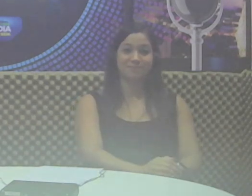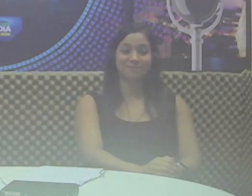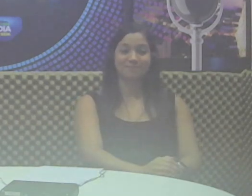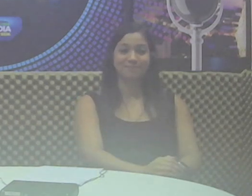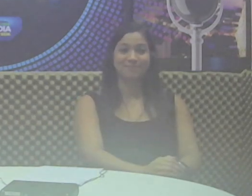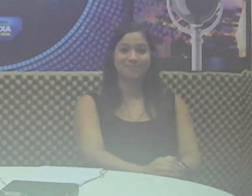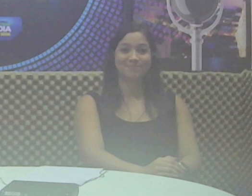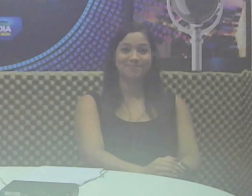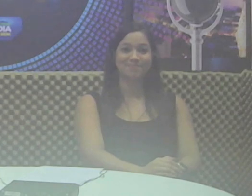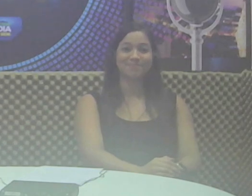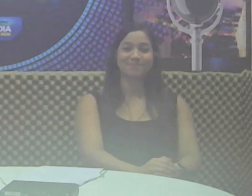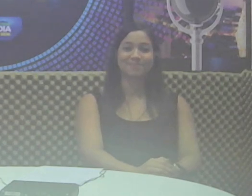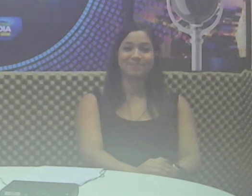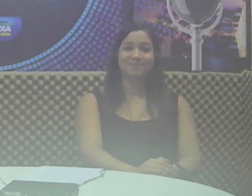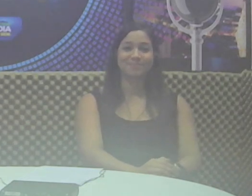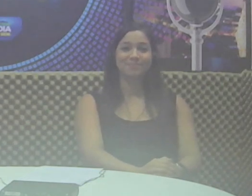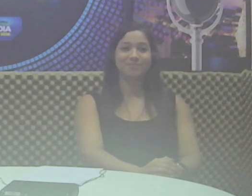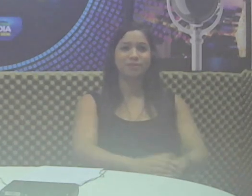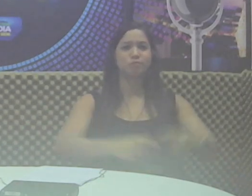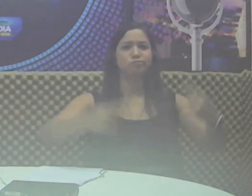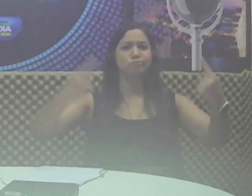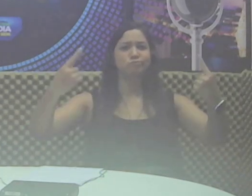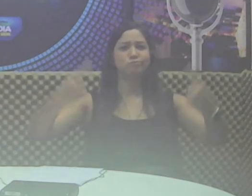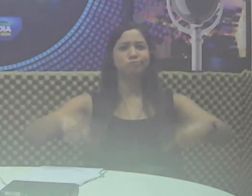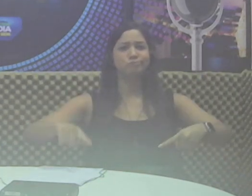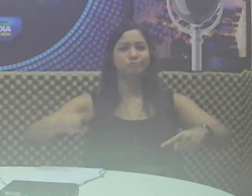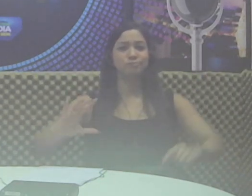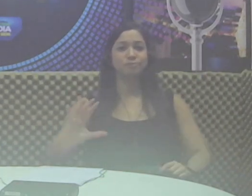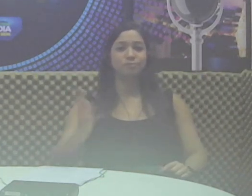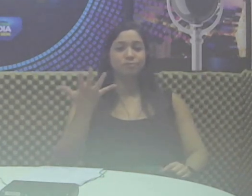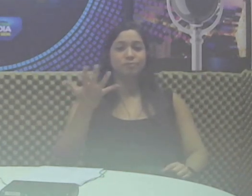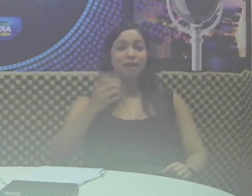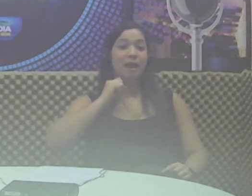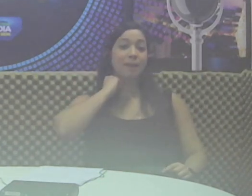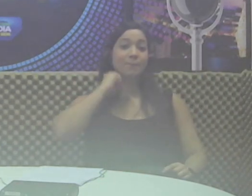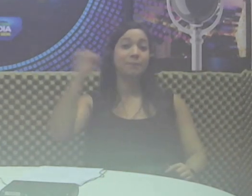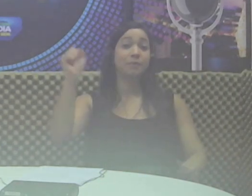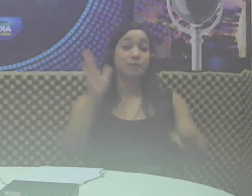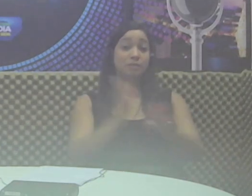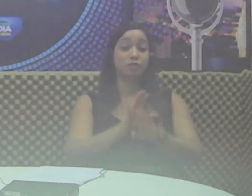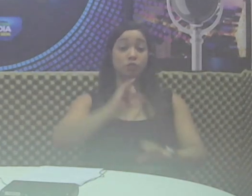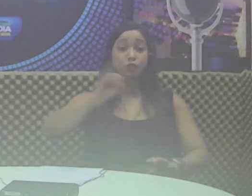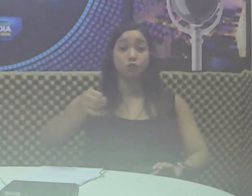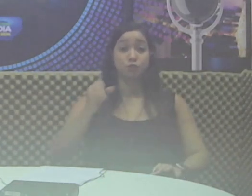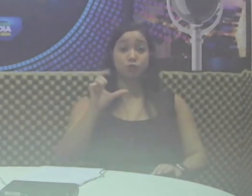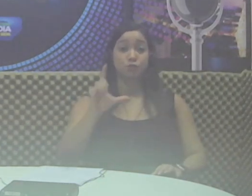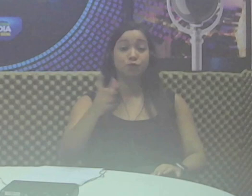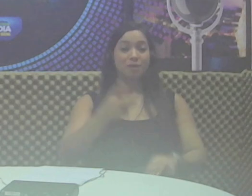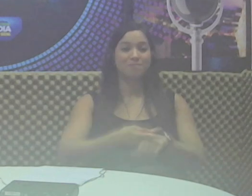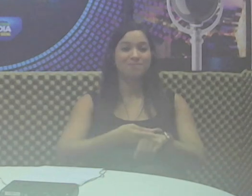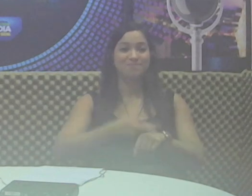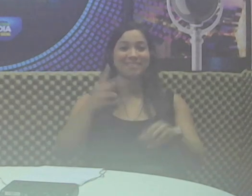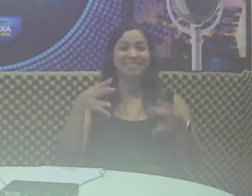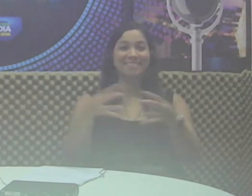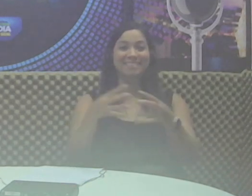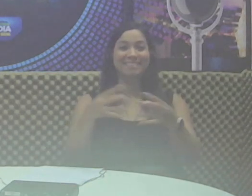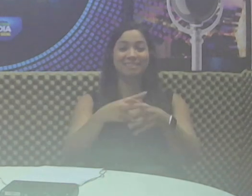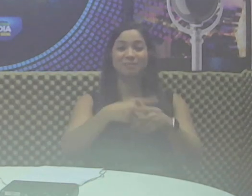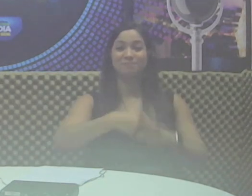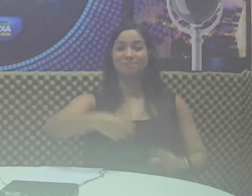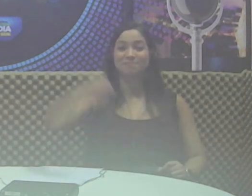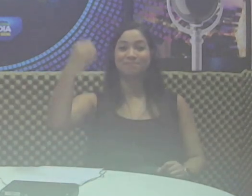Futel. As competições serão disputadas entre abril e julho e premiarão as equipes campeãs